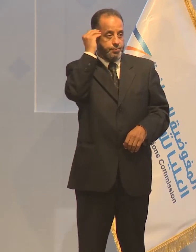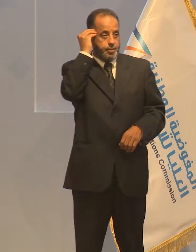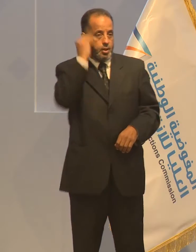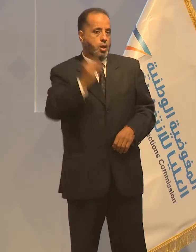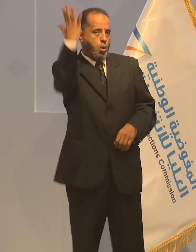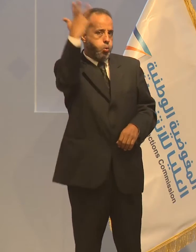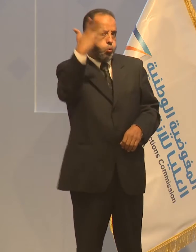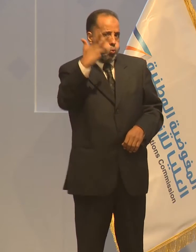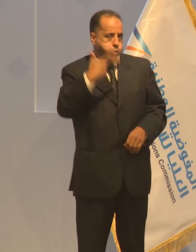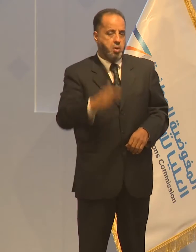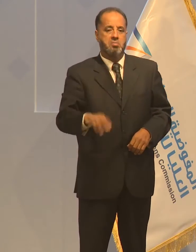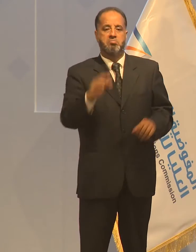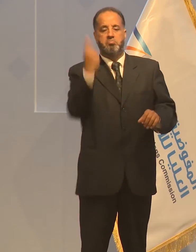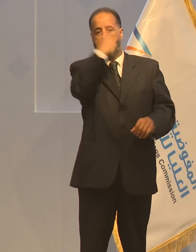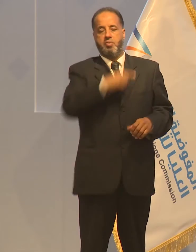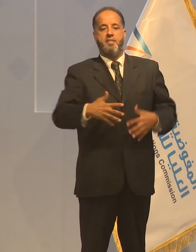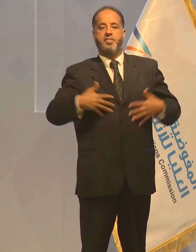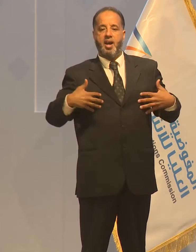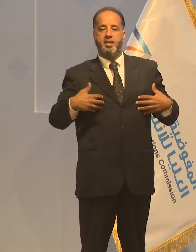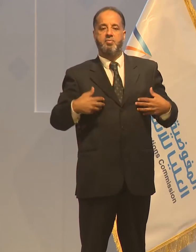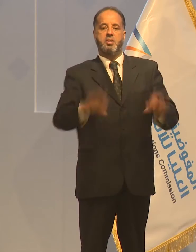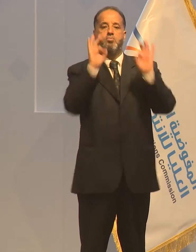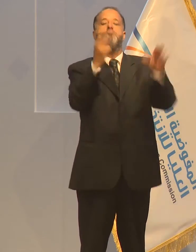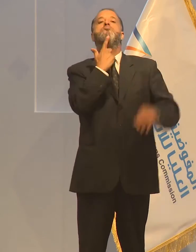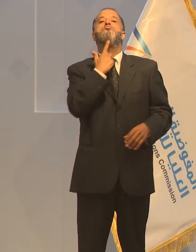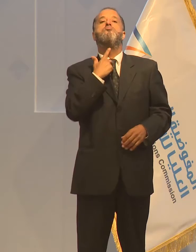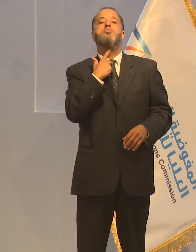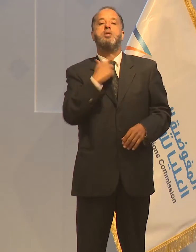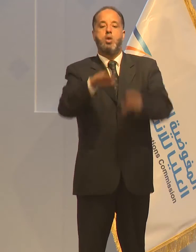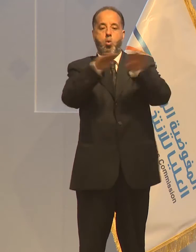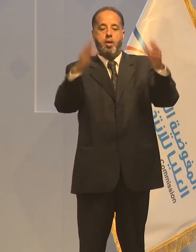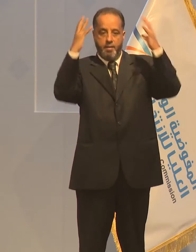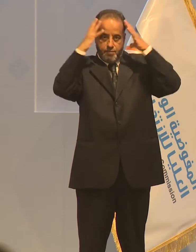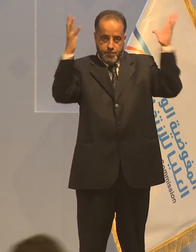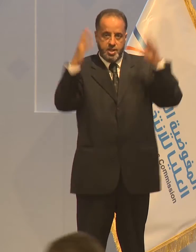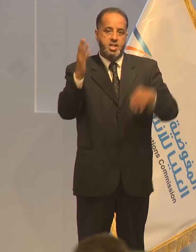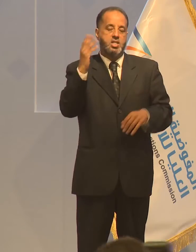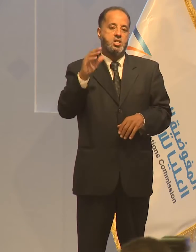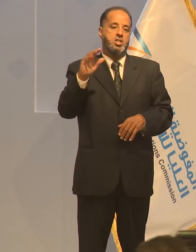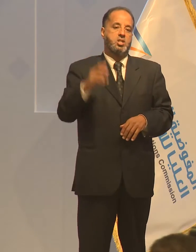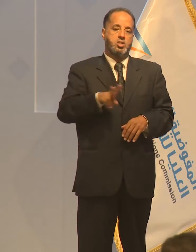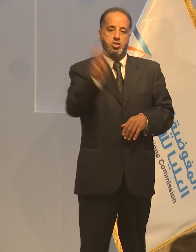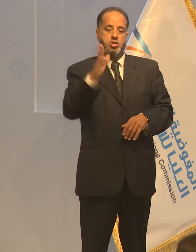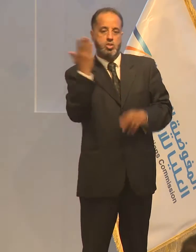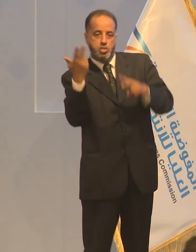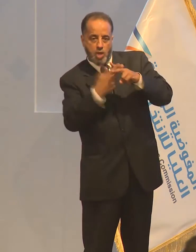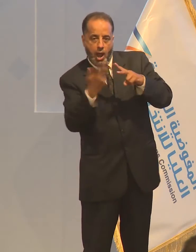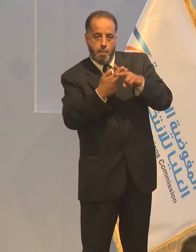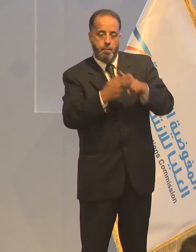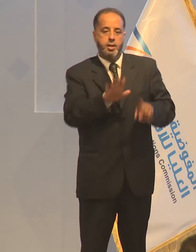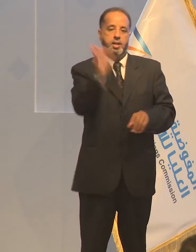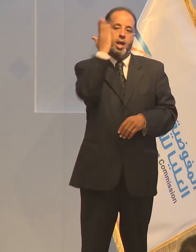الأرقام المبشرة والمطمئنة، وهذا يدل على مستوى الوعي لدى الشعب الليبي لقيام بواجب